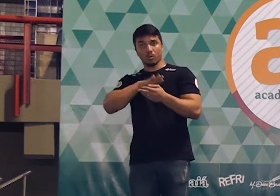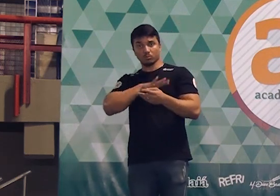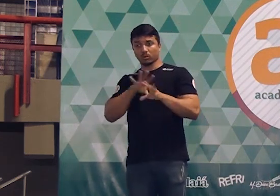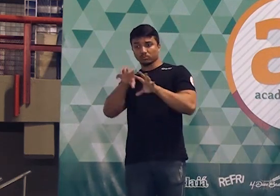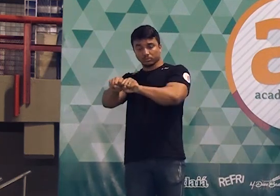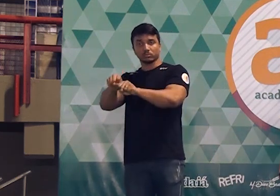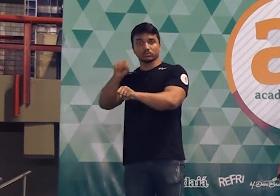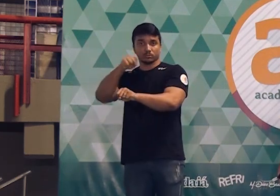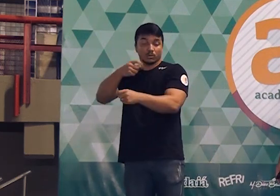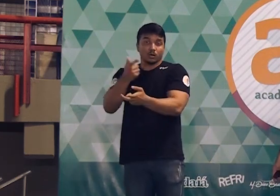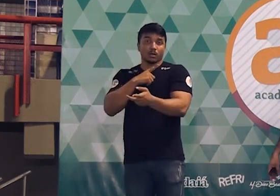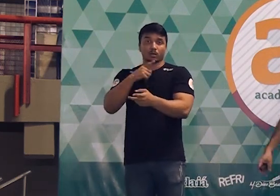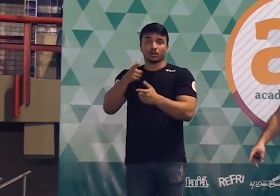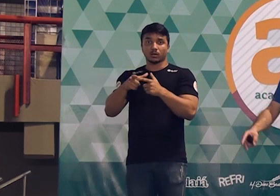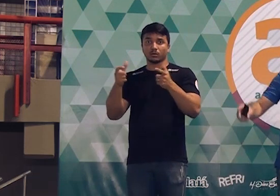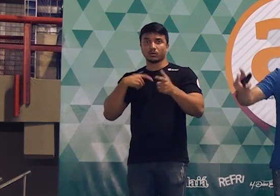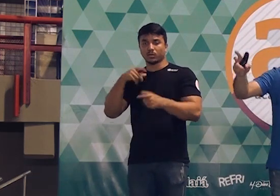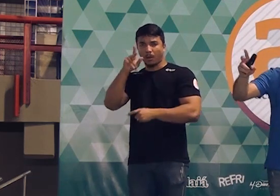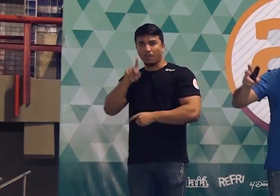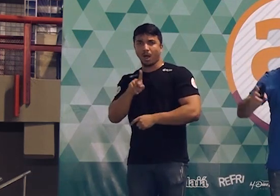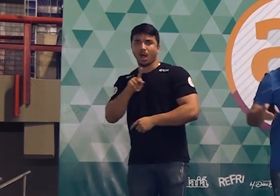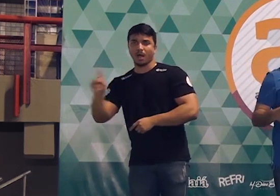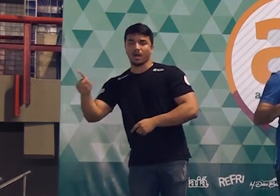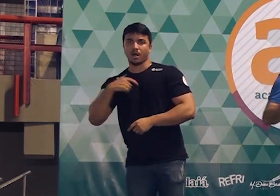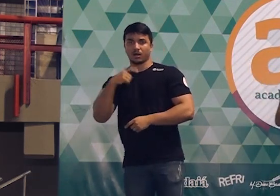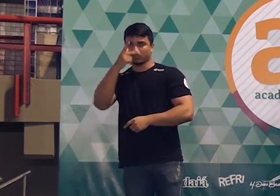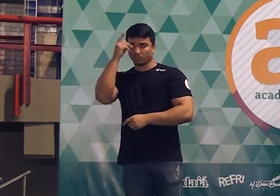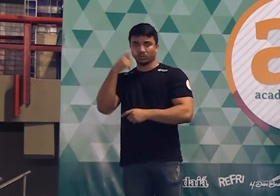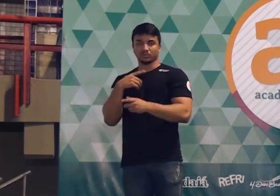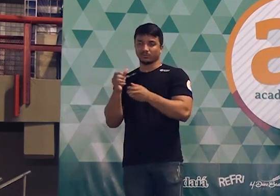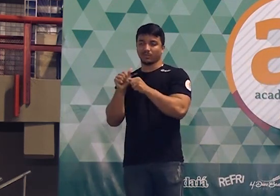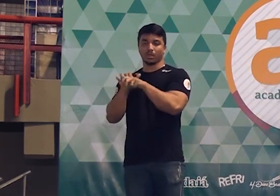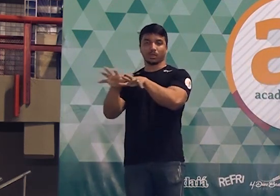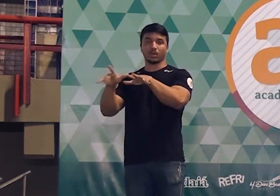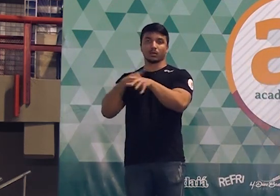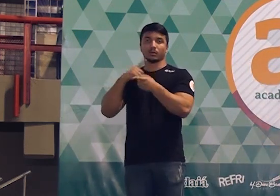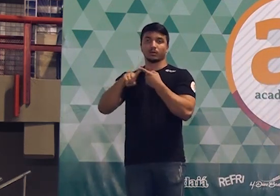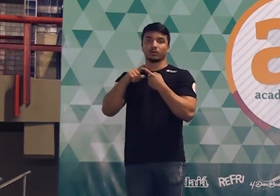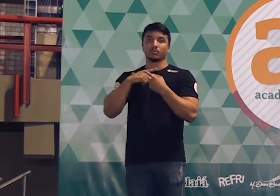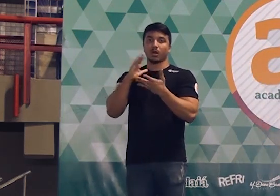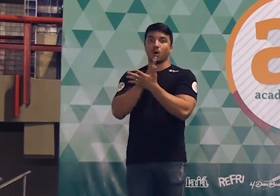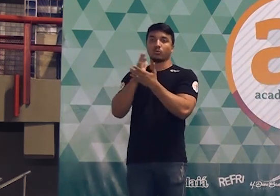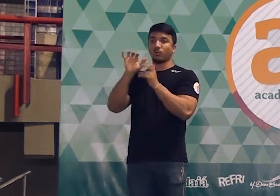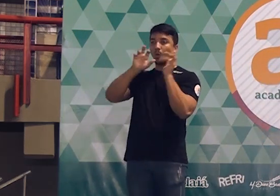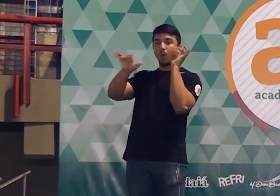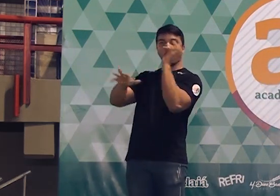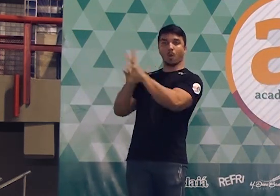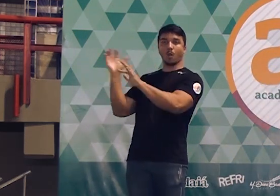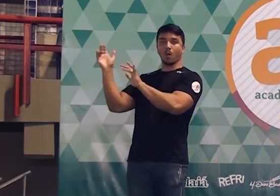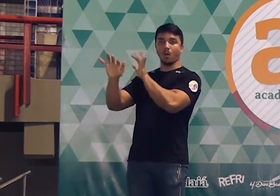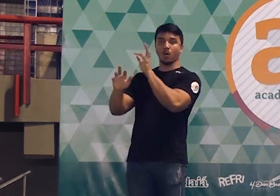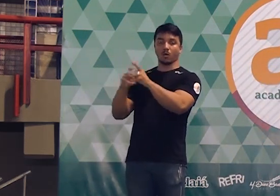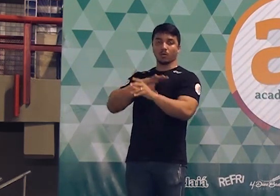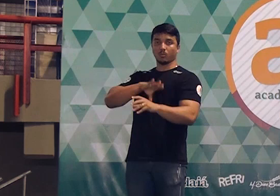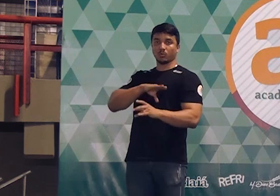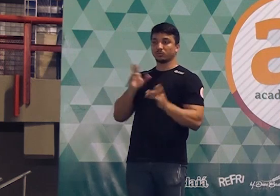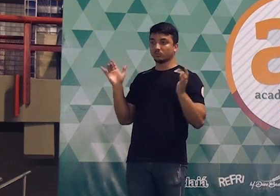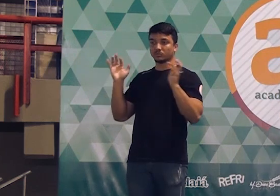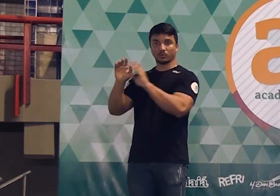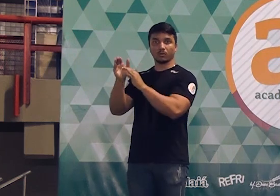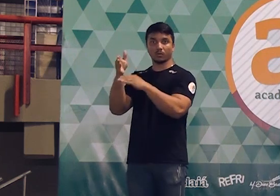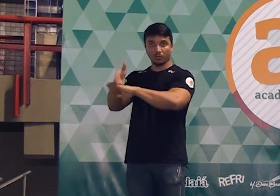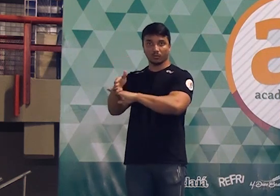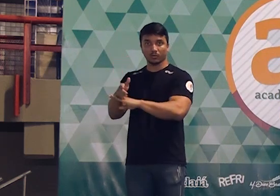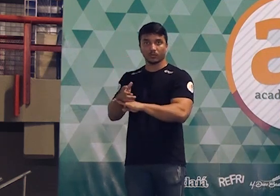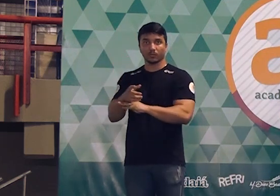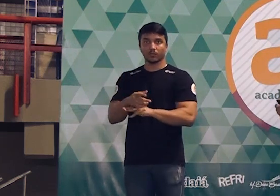colonizadores, não tinha? Tinha muito padre, jesuíta, aquela moçada, não tinha? Tinha os degredados também, a moçada que veio de Portugal para cá mandar tudo de ruim, não